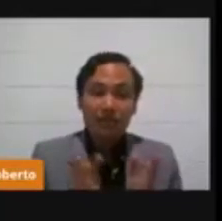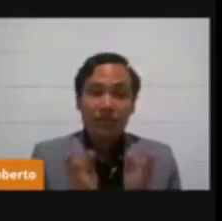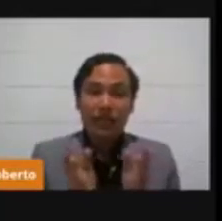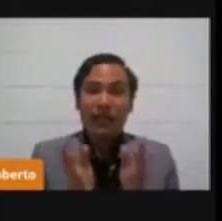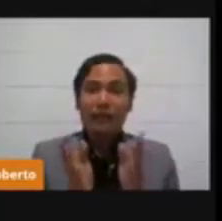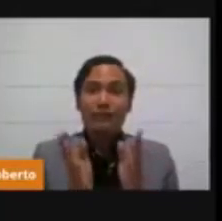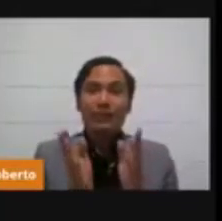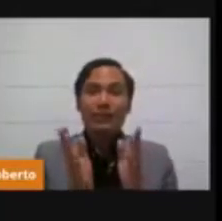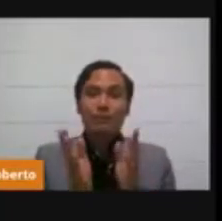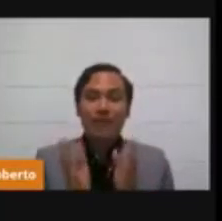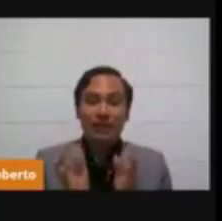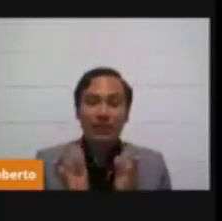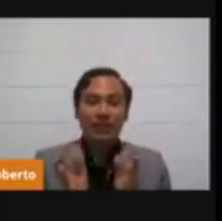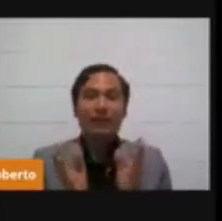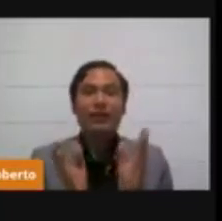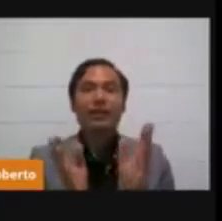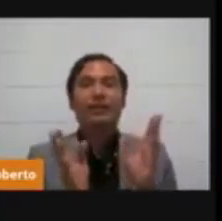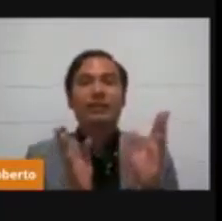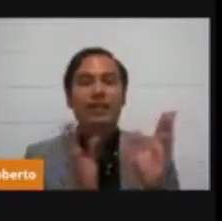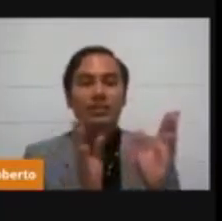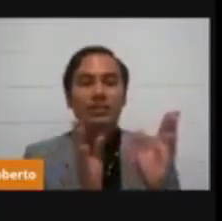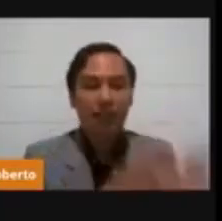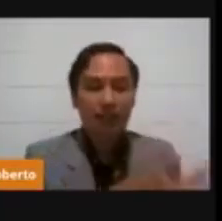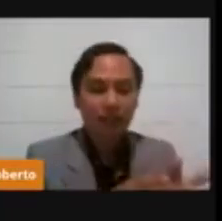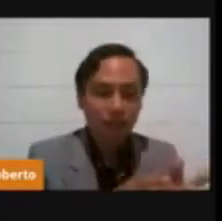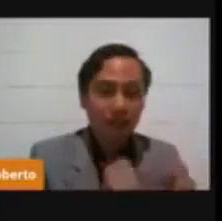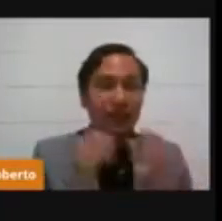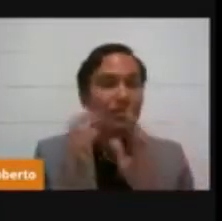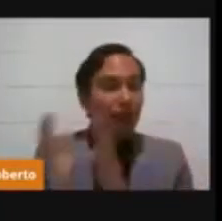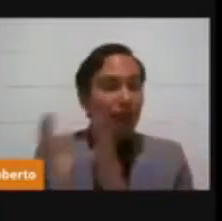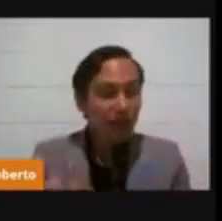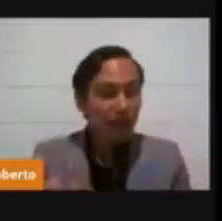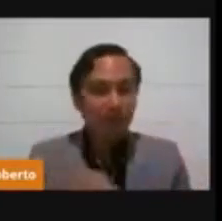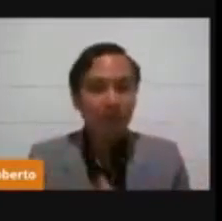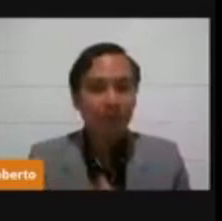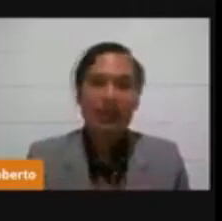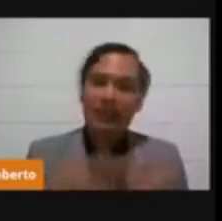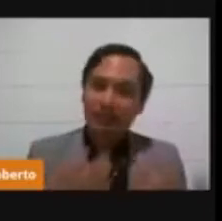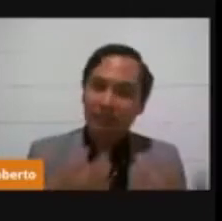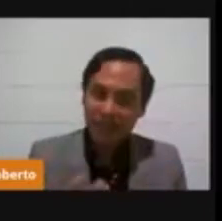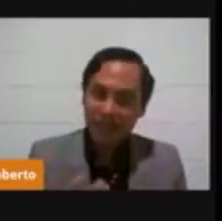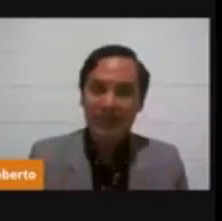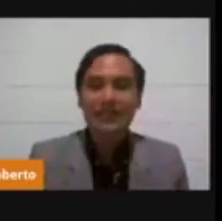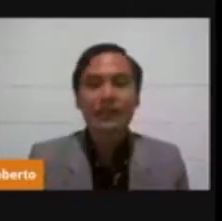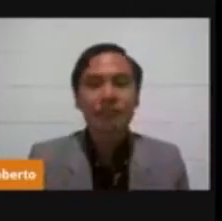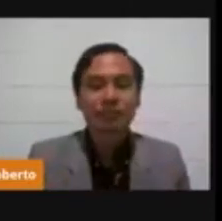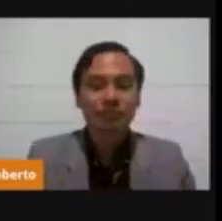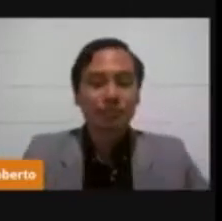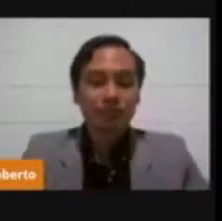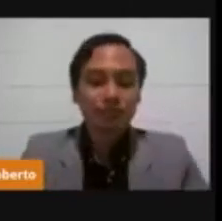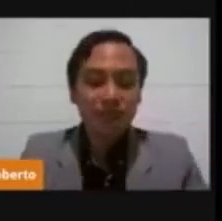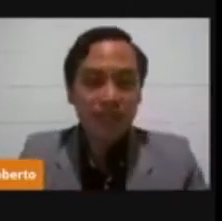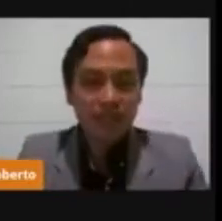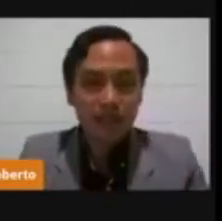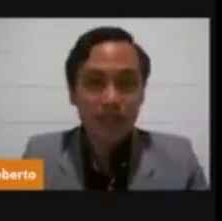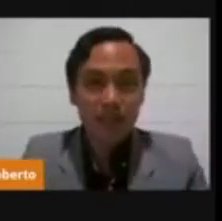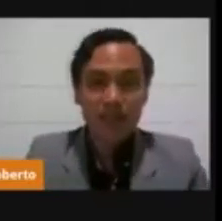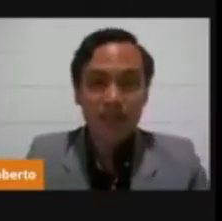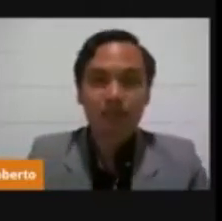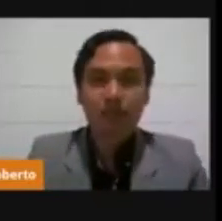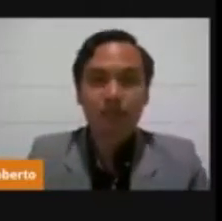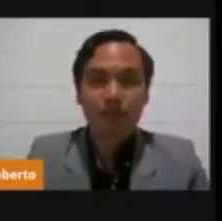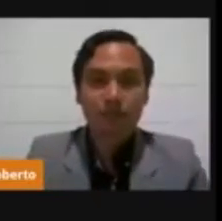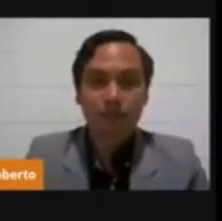También si una persona vive en la zona rural o en la zona urbana, hay diferencias.